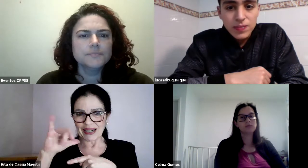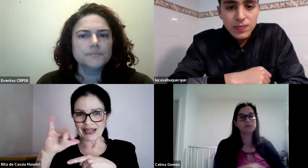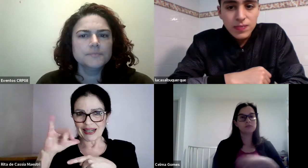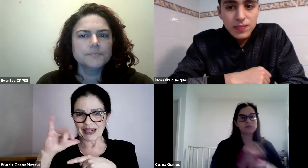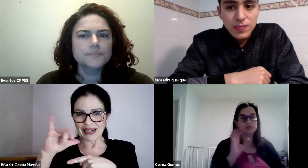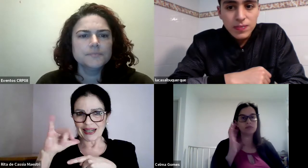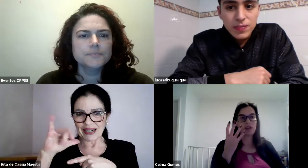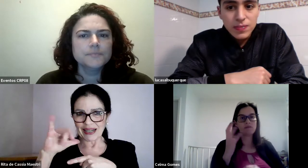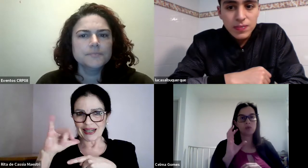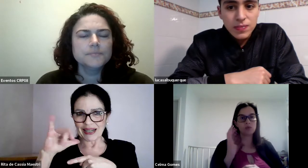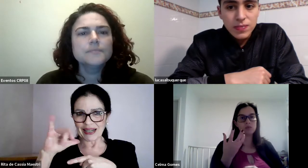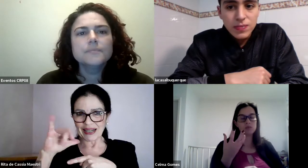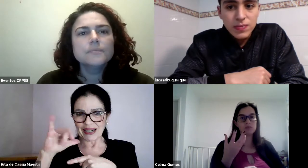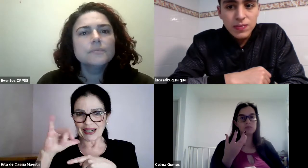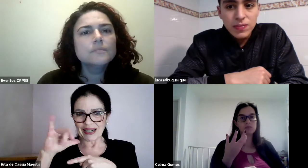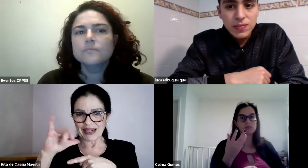Quando você vê,